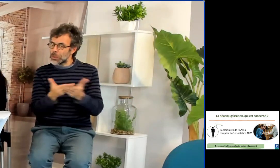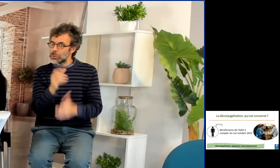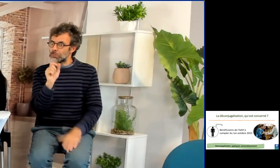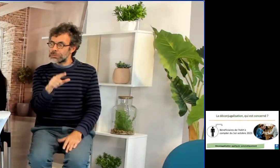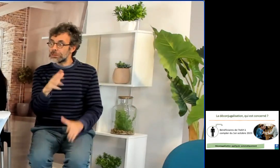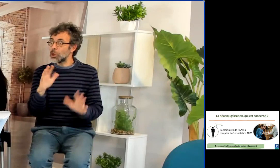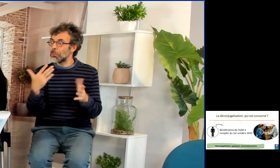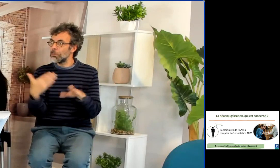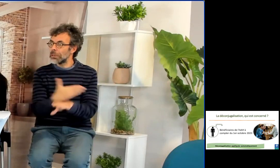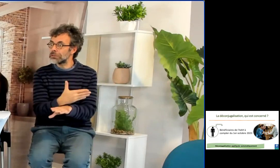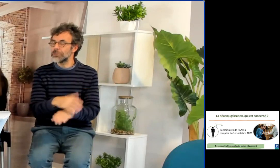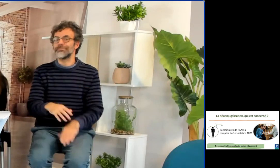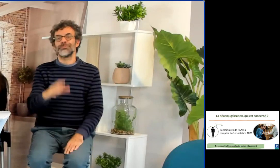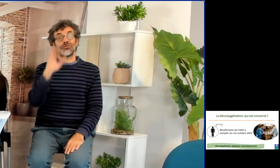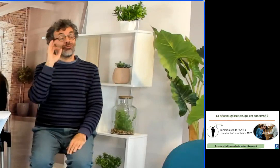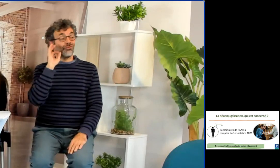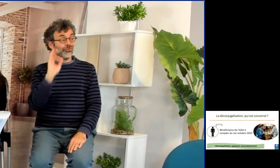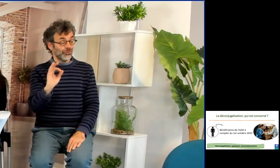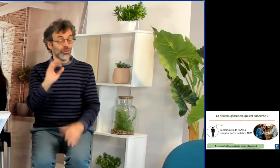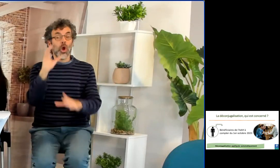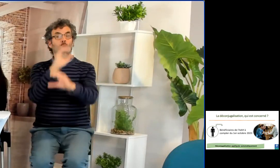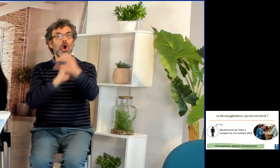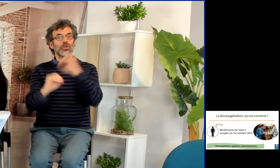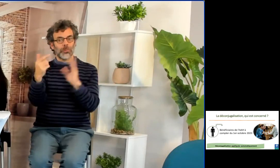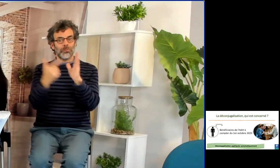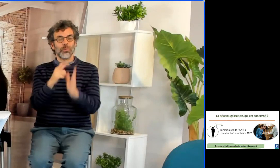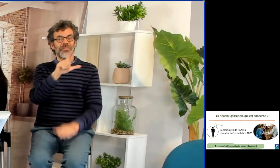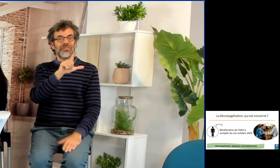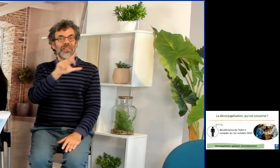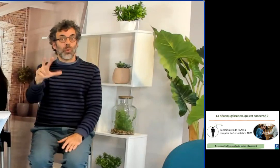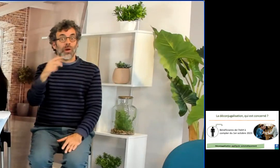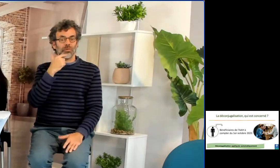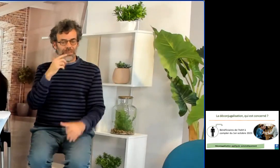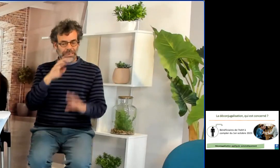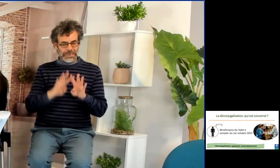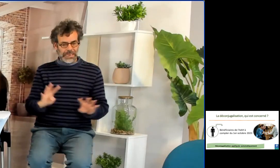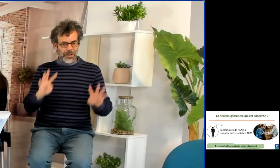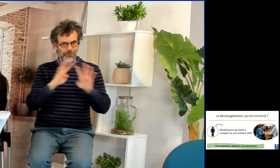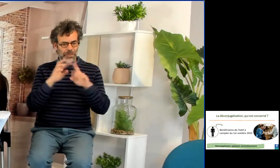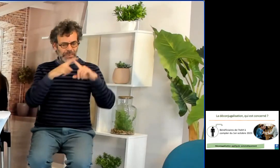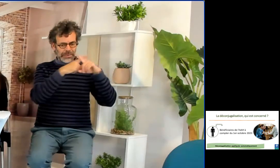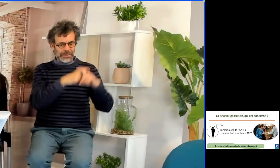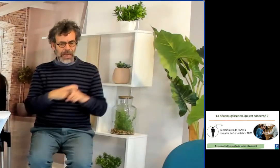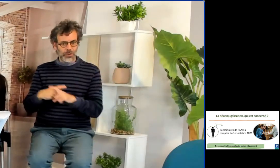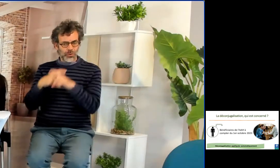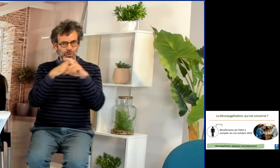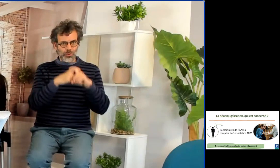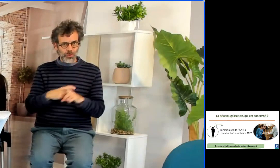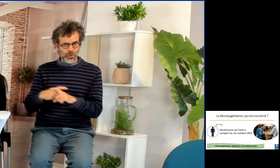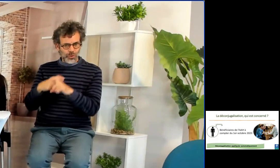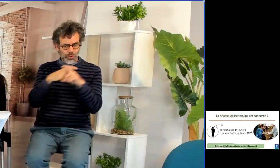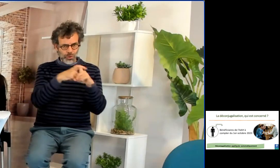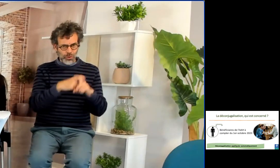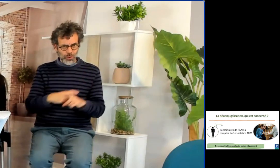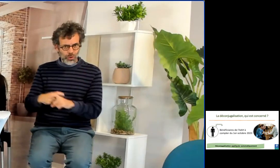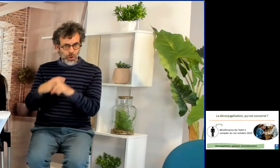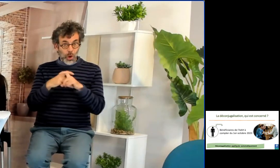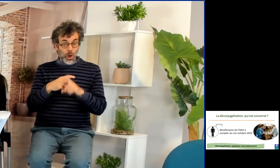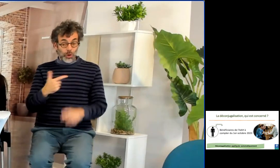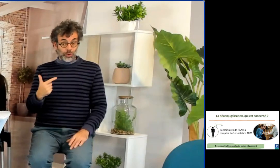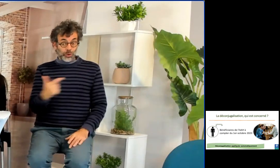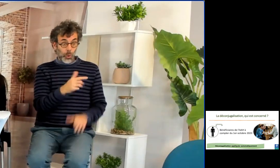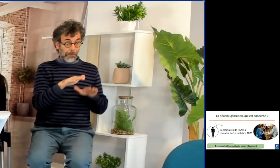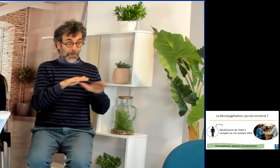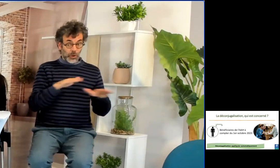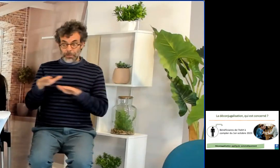d'octobre 2023, la CAF a en effet calculé votre droit à AAH selon les deux modes de calcul,